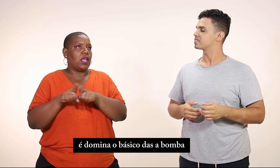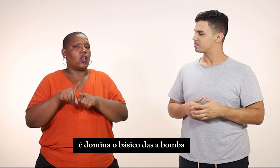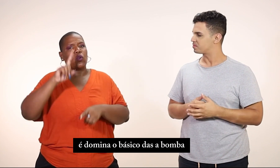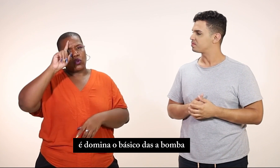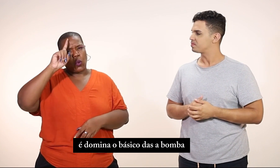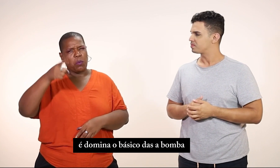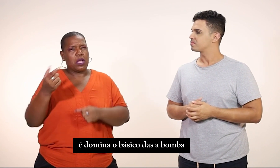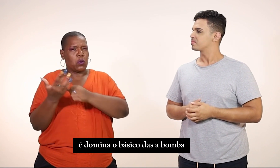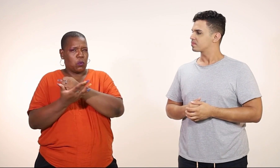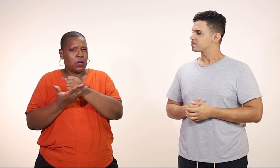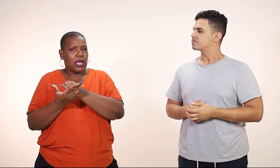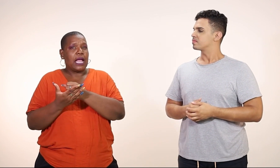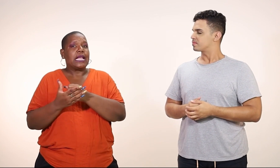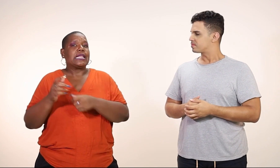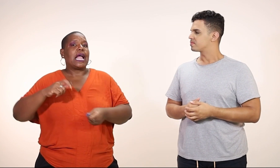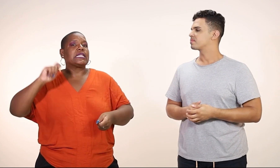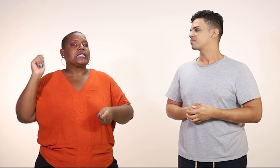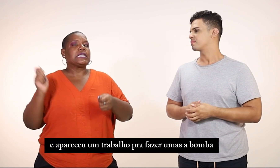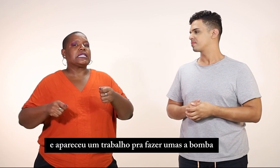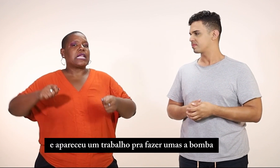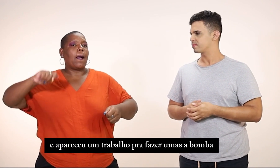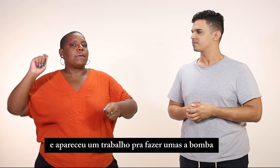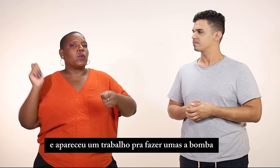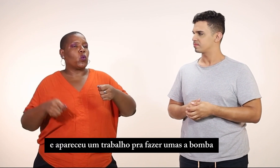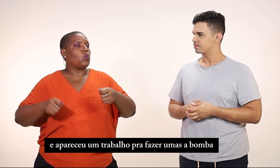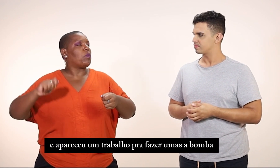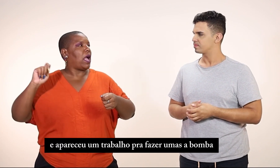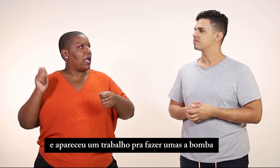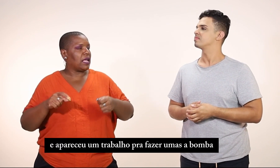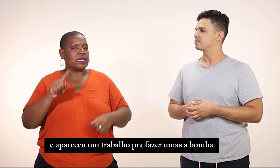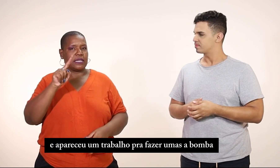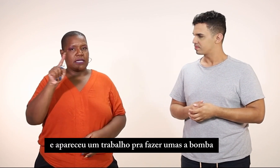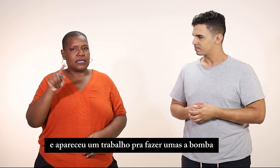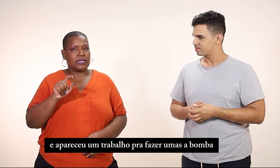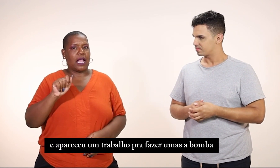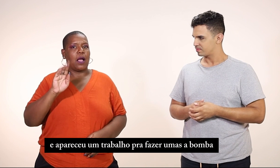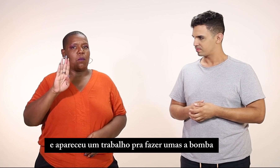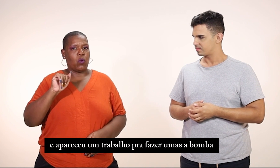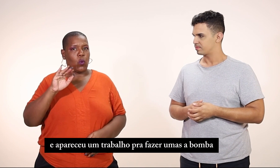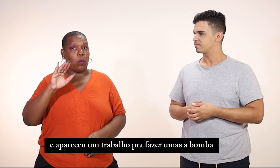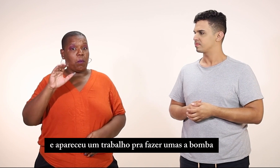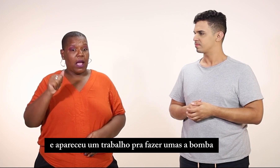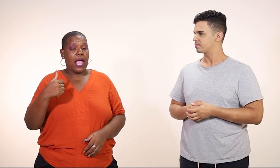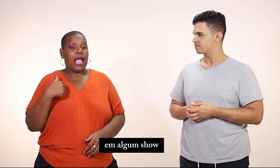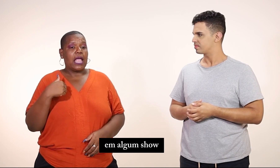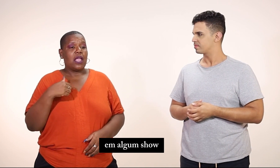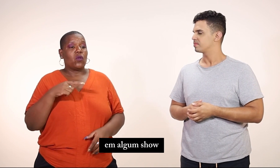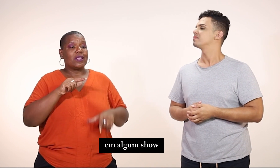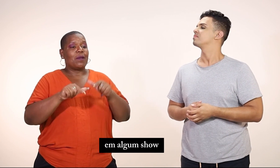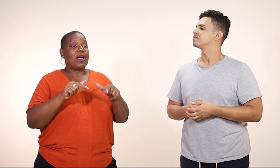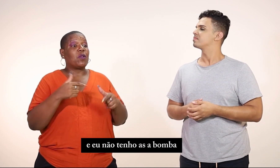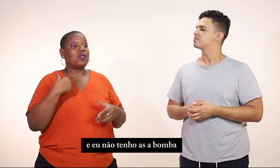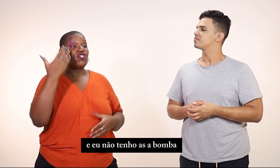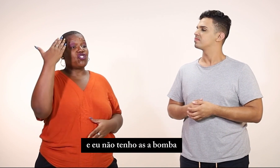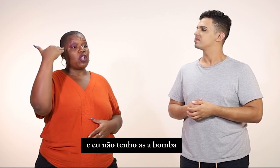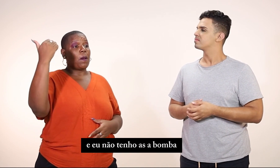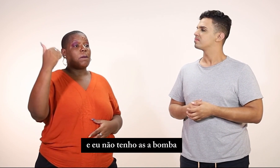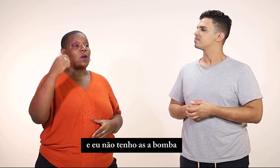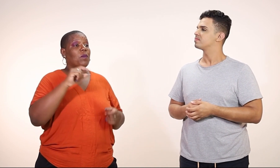da zabumba e apareceu um trabalho pra fazer uma zabumba em algum show, e eu não tenho a zabumba.